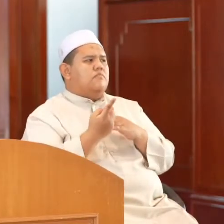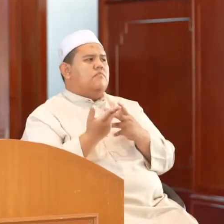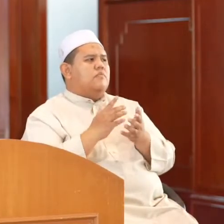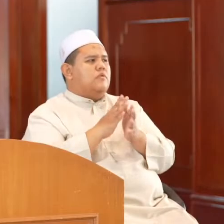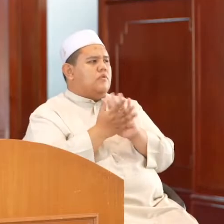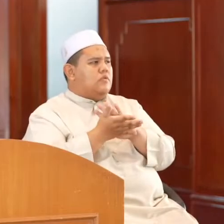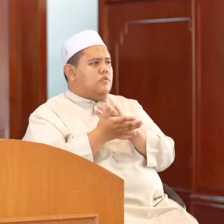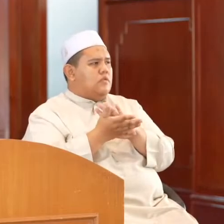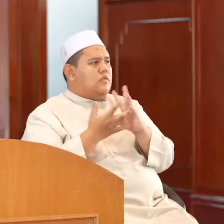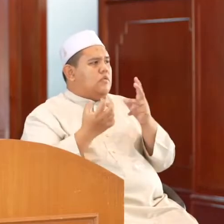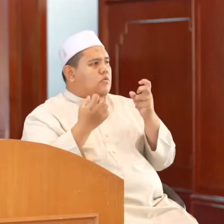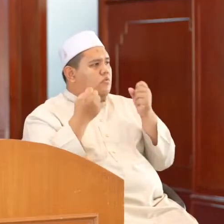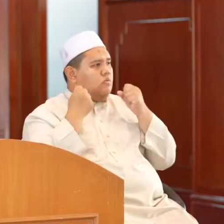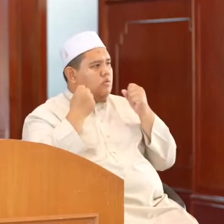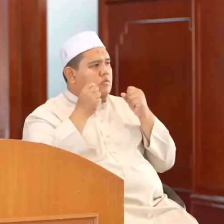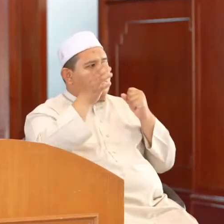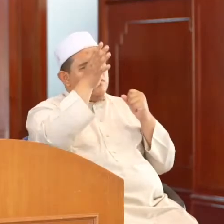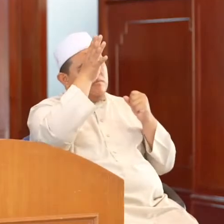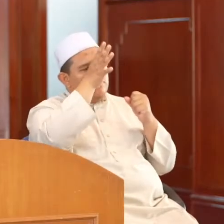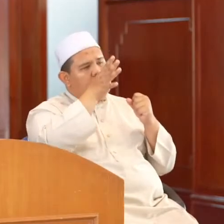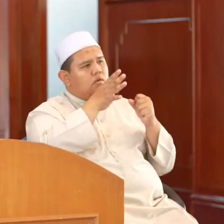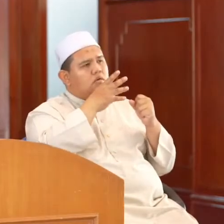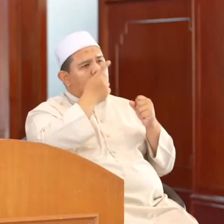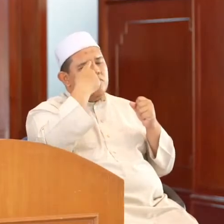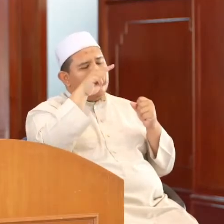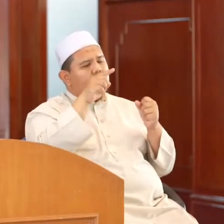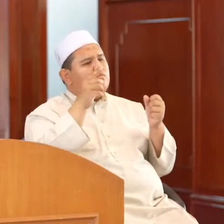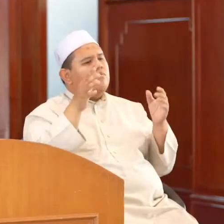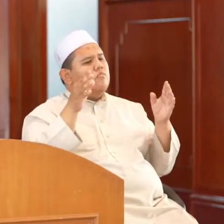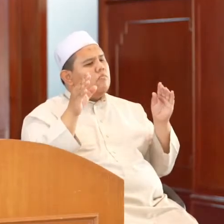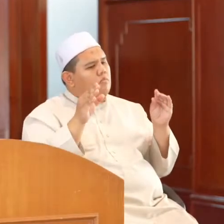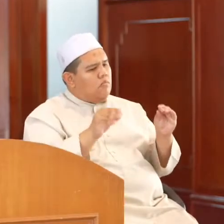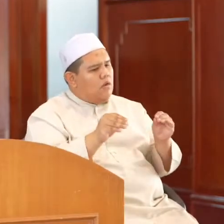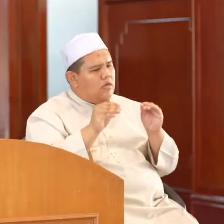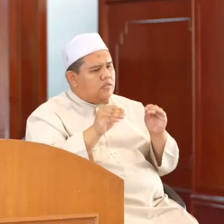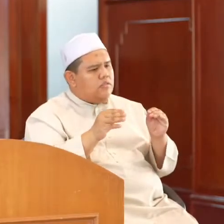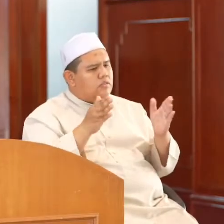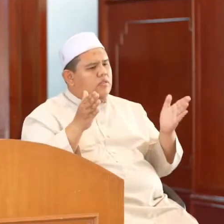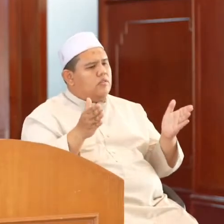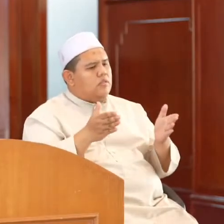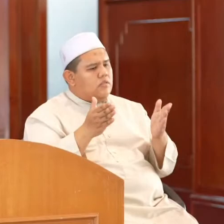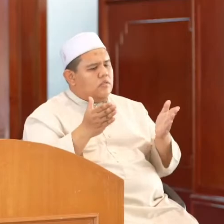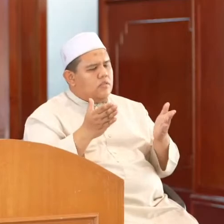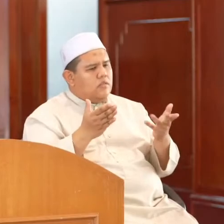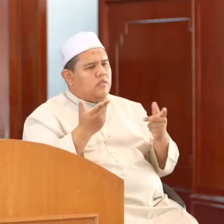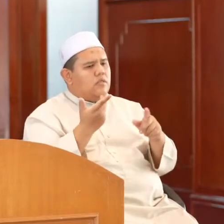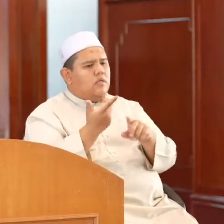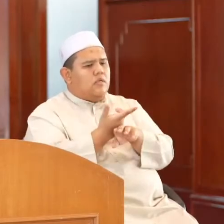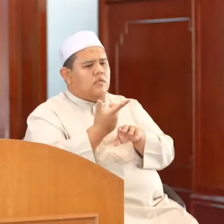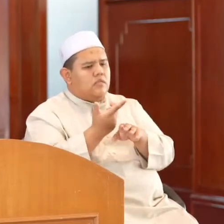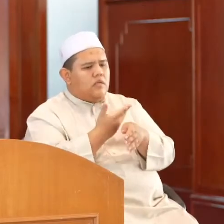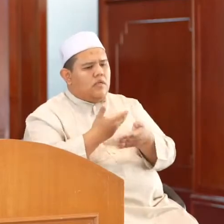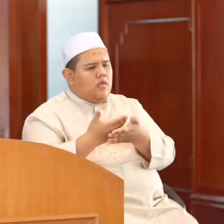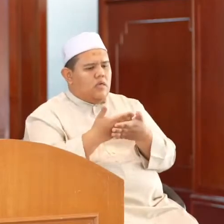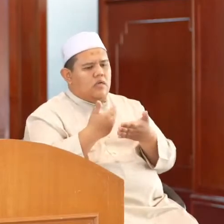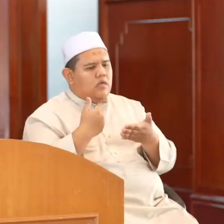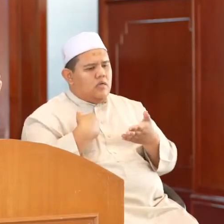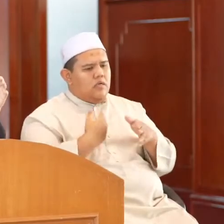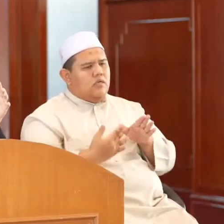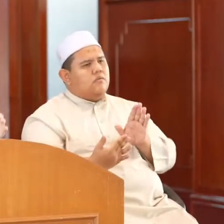Jadi kekuatan ibu bapa untuk mendidik anak-anak, mentarbiah anak-anak, juga